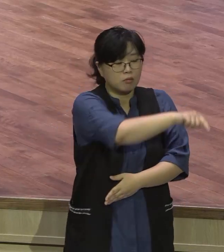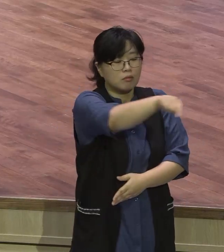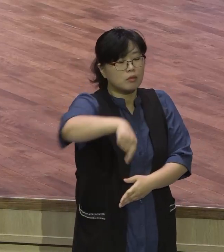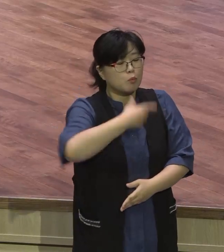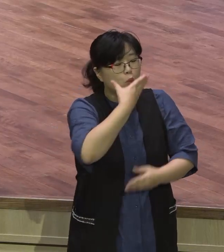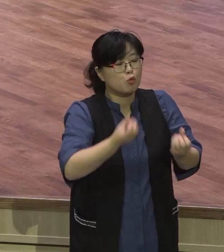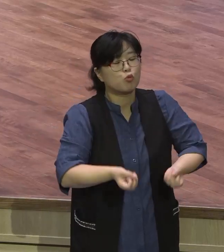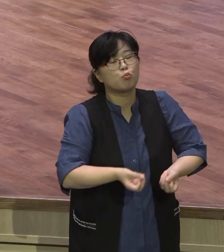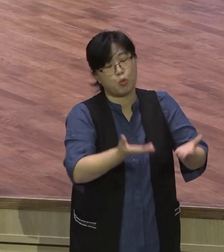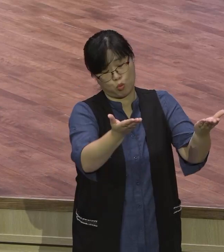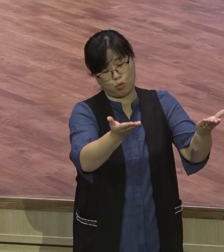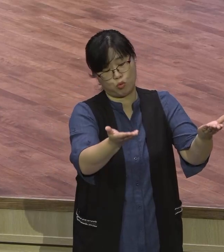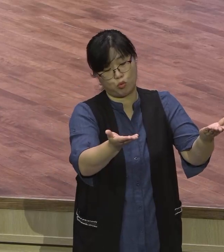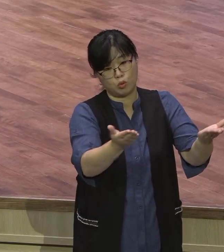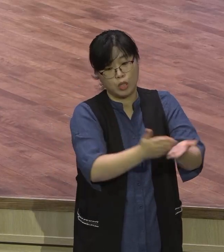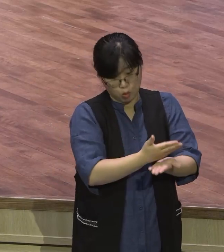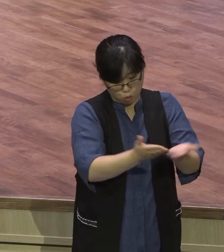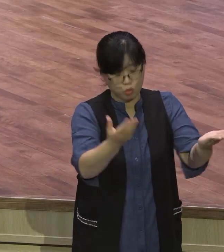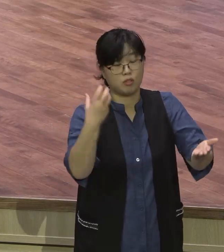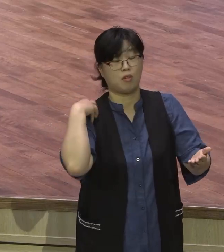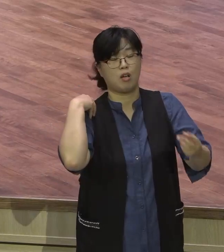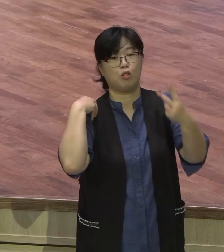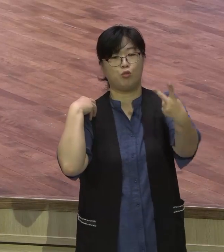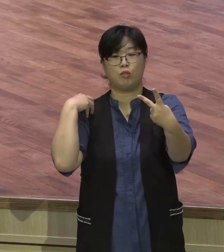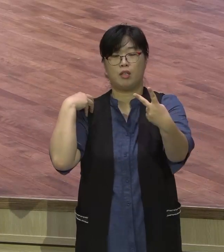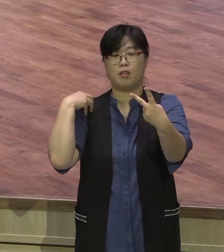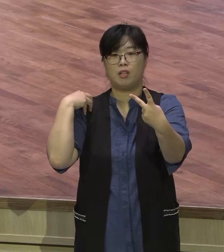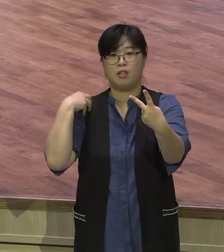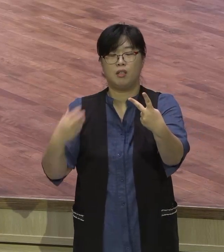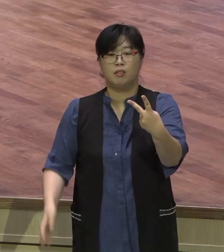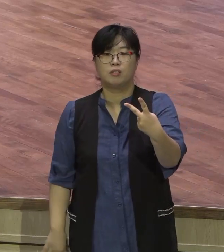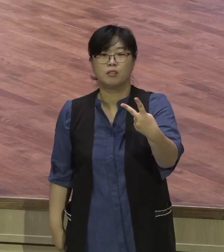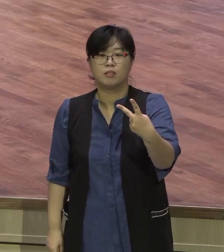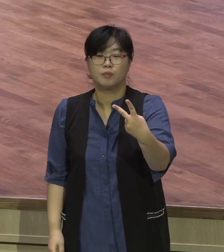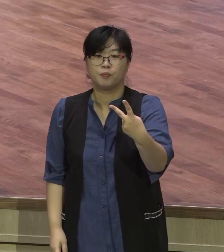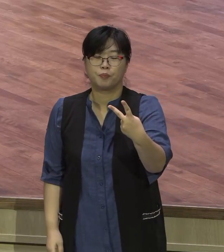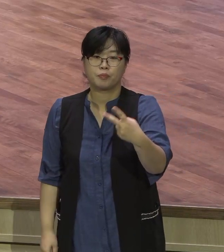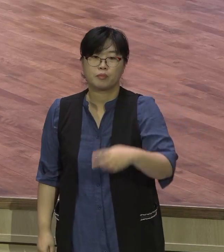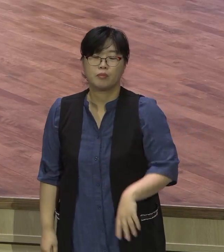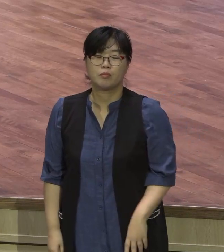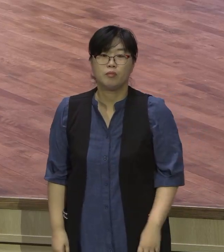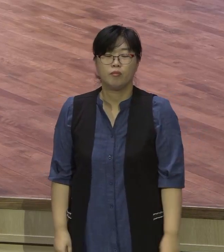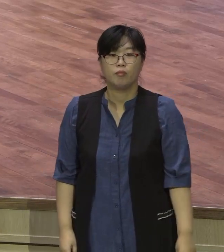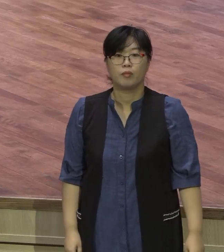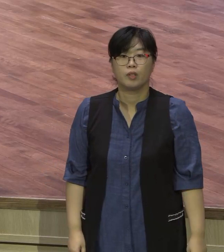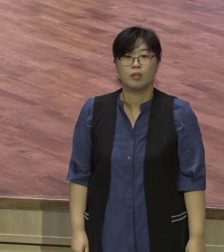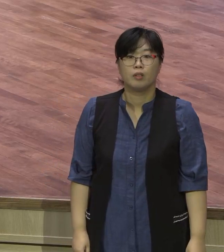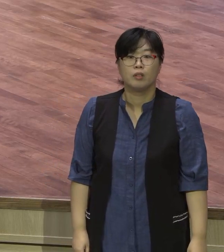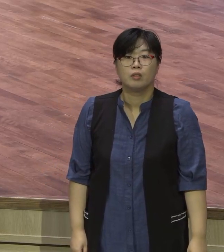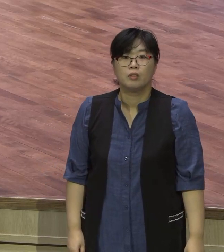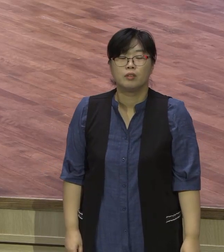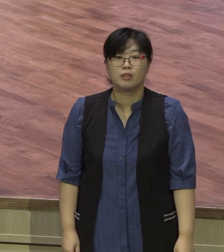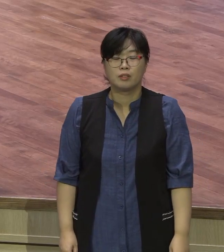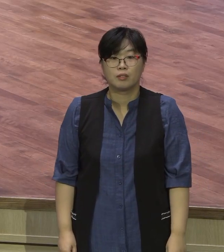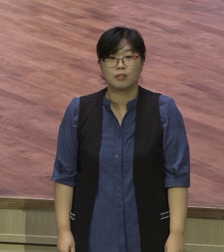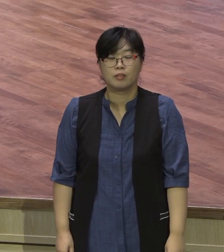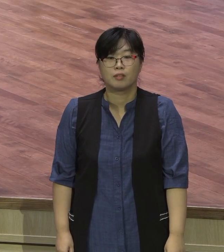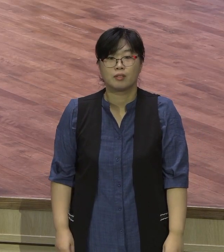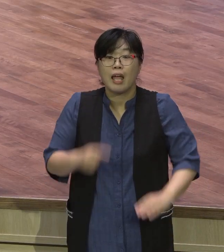인도하는 것 축복하는 것 신명기 21장 5재를 보면 이 사실을 말씀합니다. 레위 자손 제사장들 또